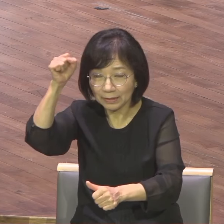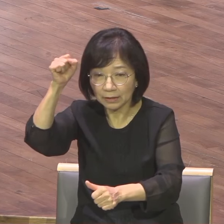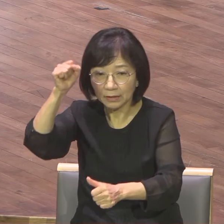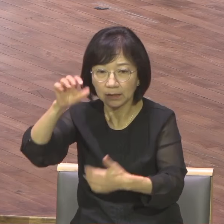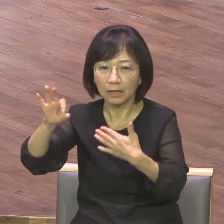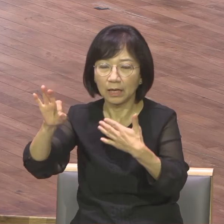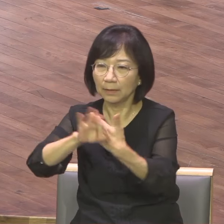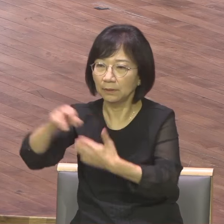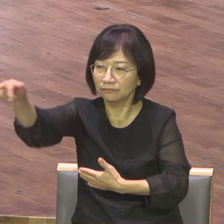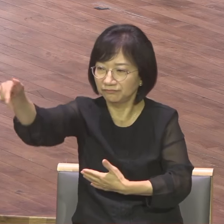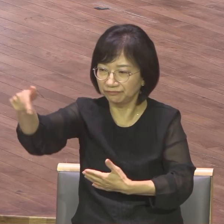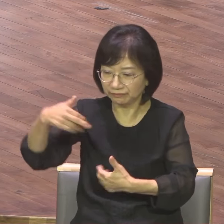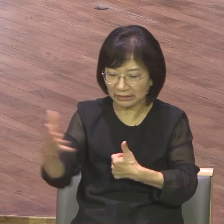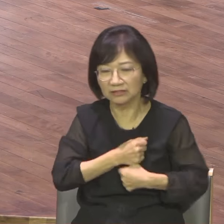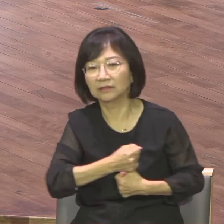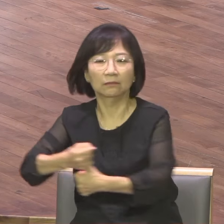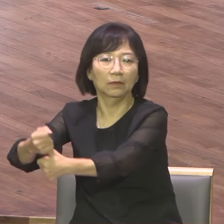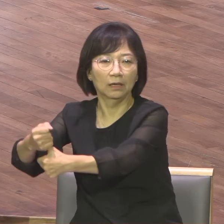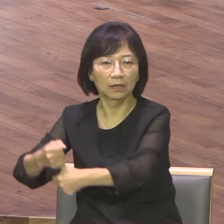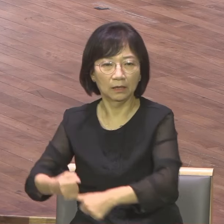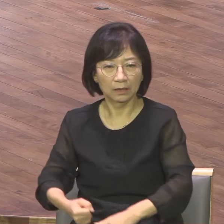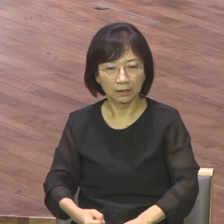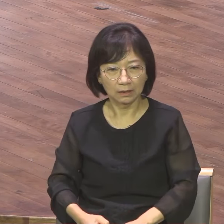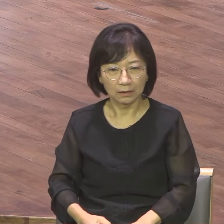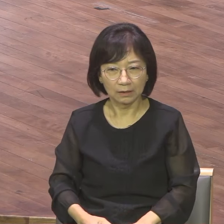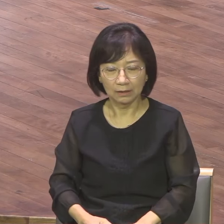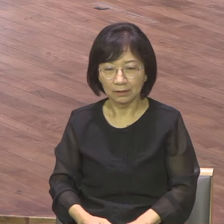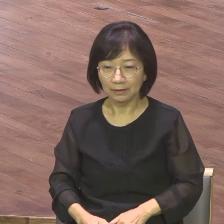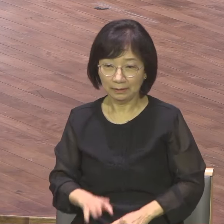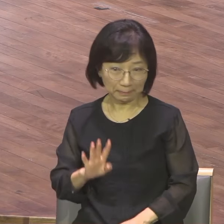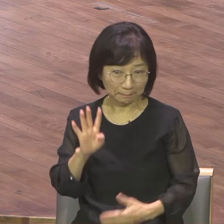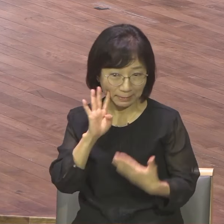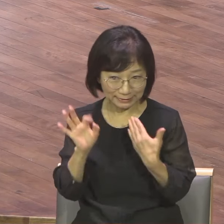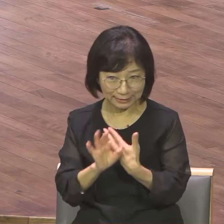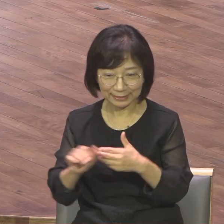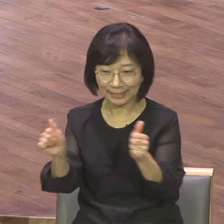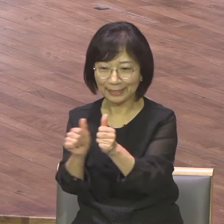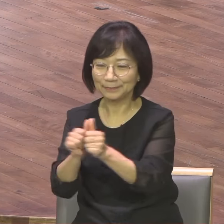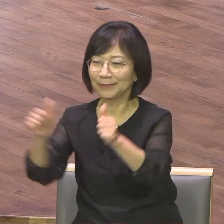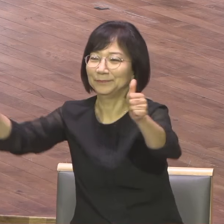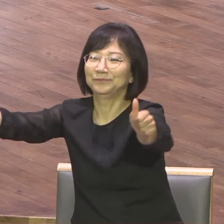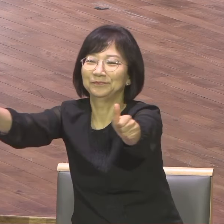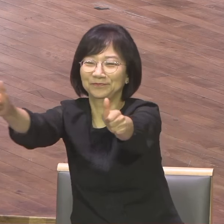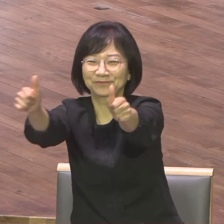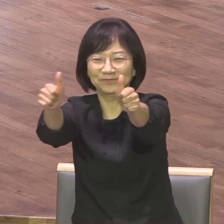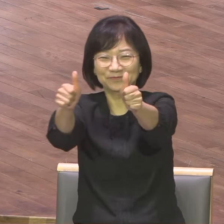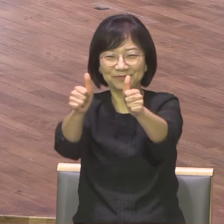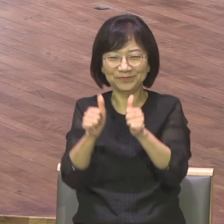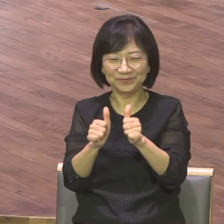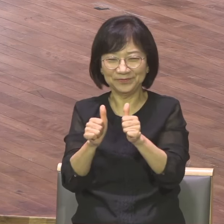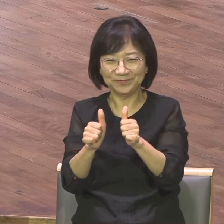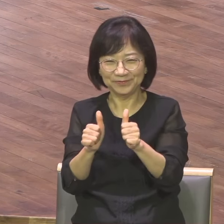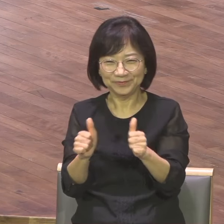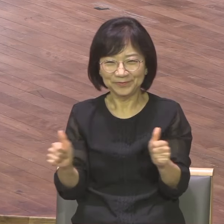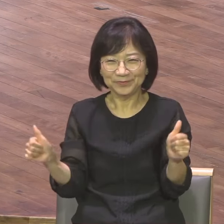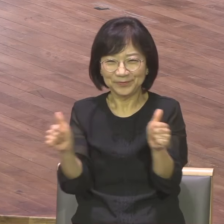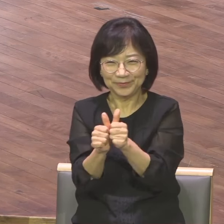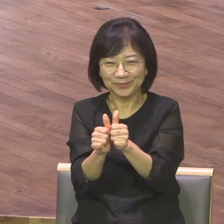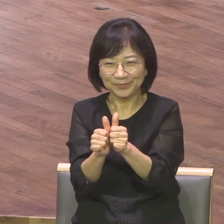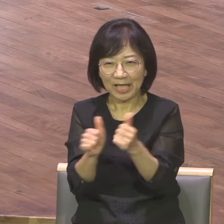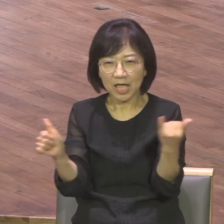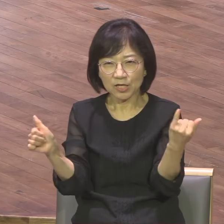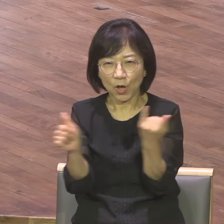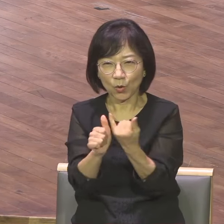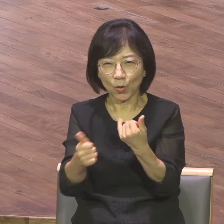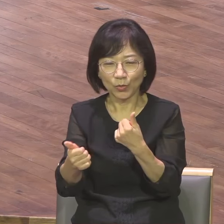남자 둘이 와서 저보고 결혼 줄여 달라면 내가 하겠어요? 여자 둘이 와서 결혼 줄여 달라면 하게 해주겠냐고.